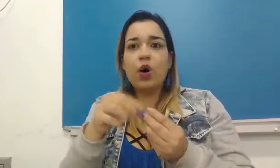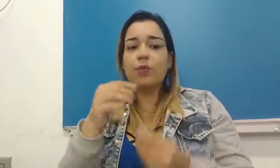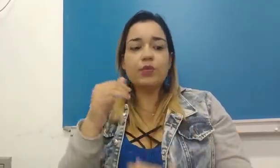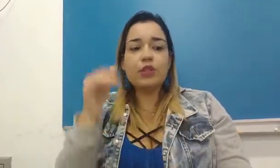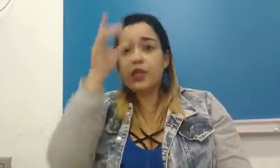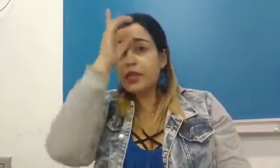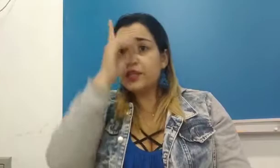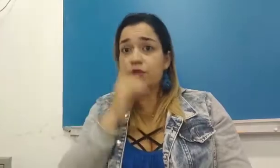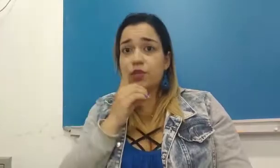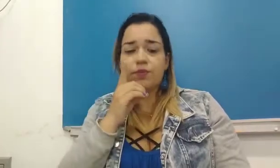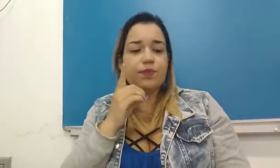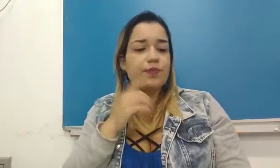copo de leite,